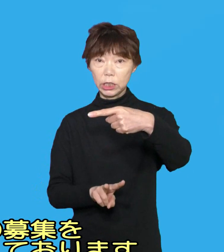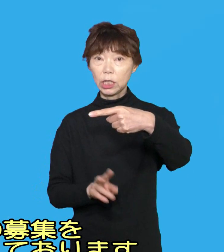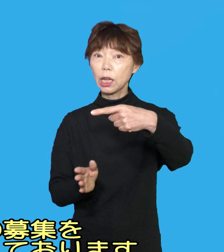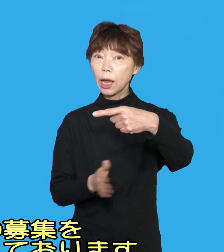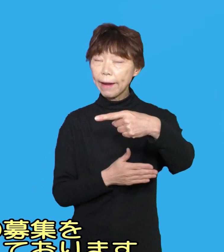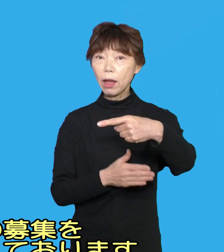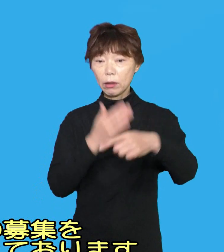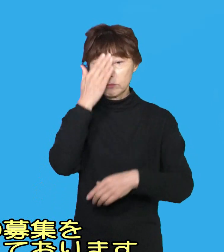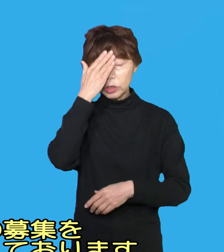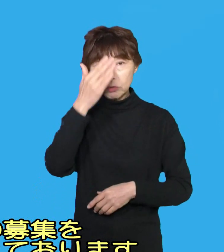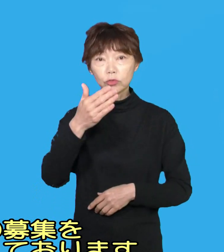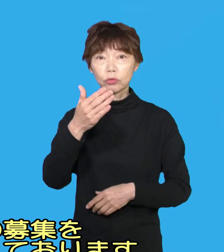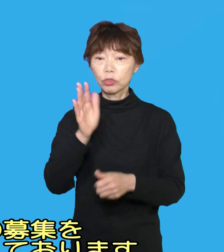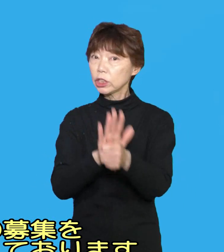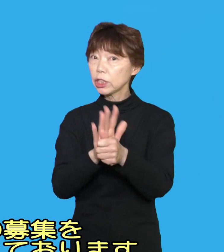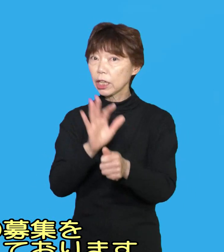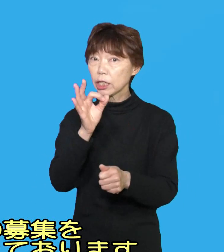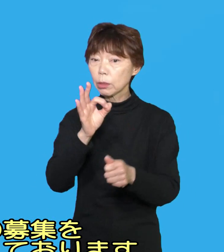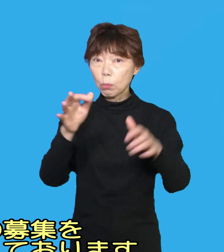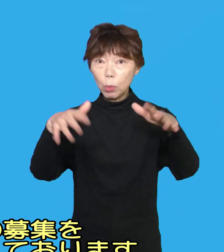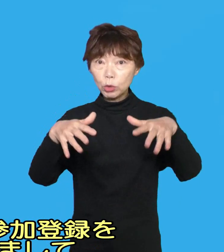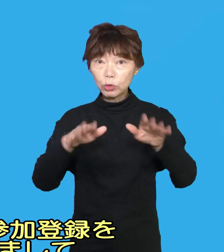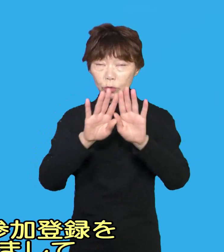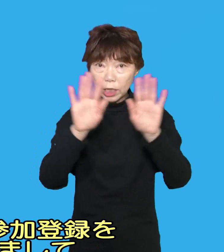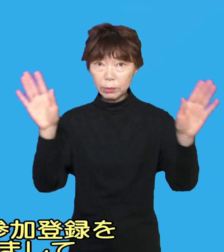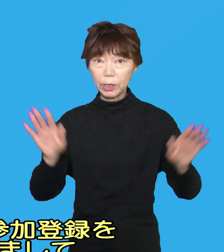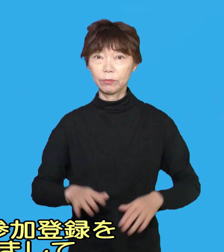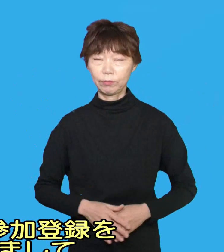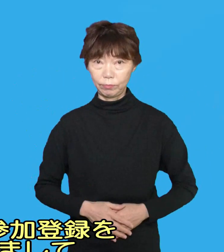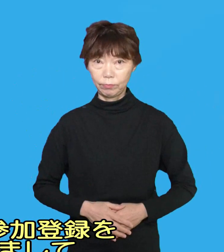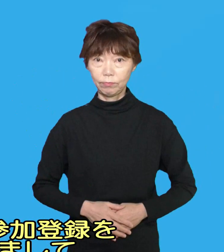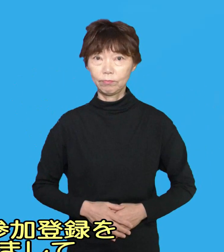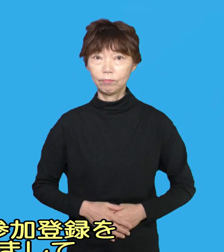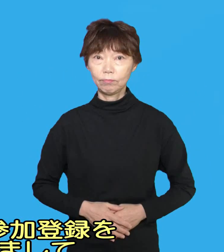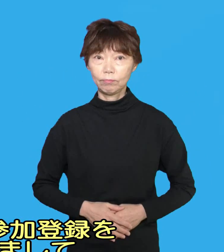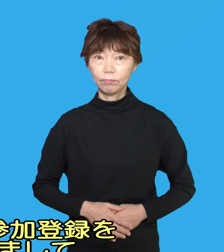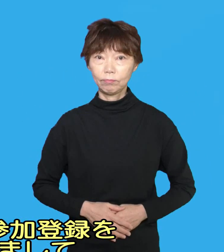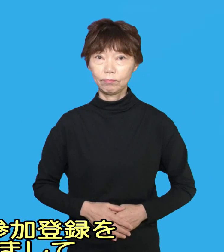の募集をスタートしたいと考えております。すでに今回